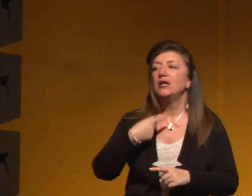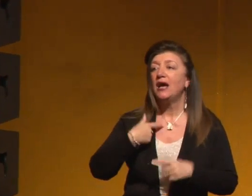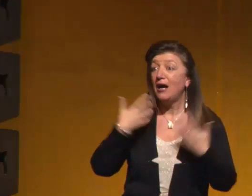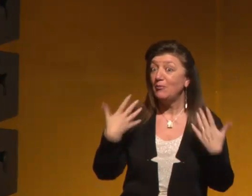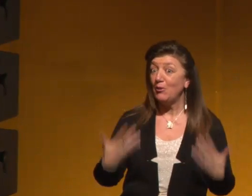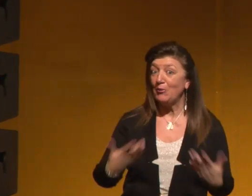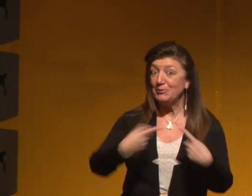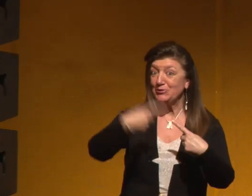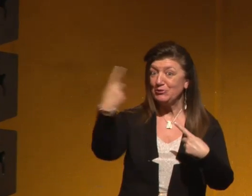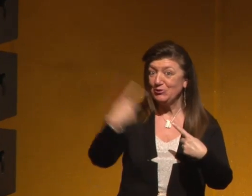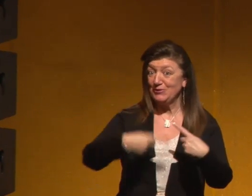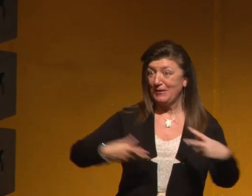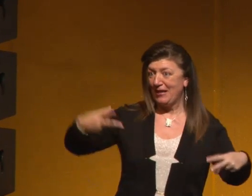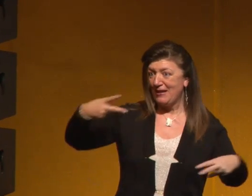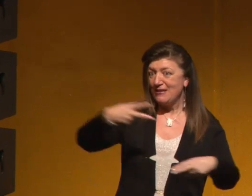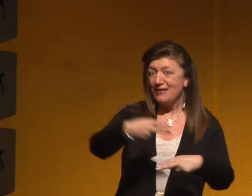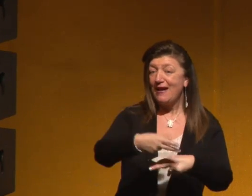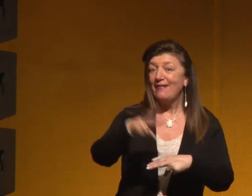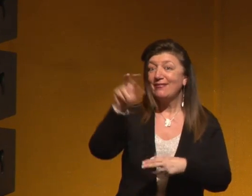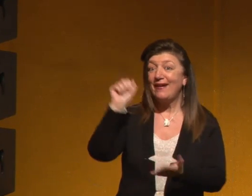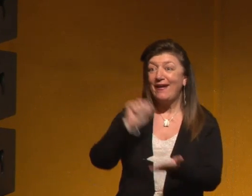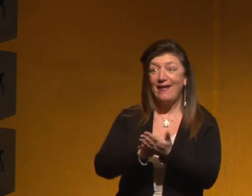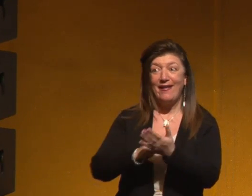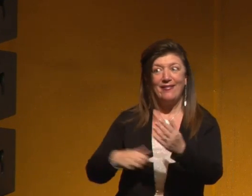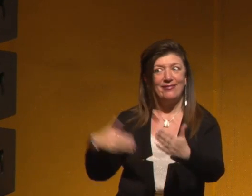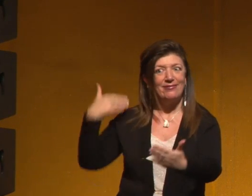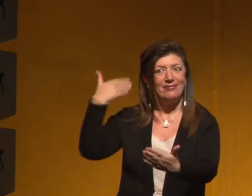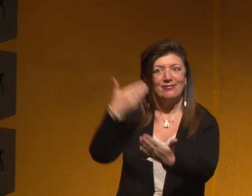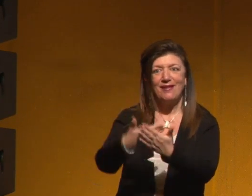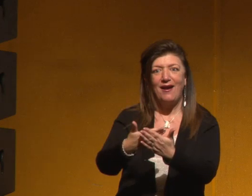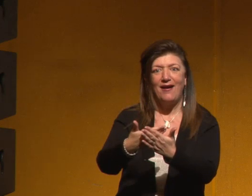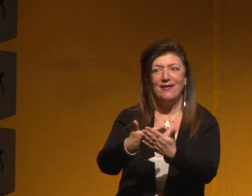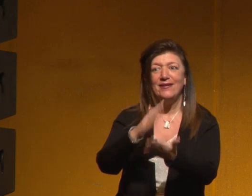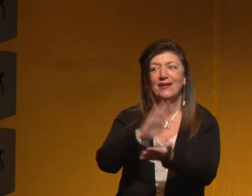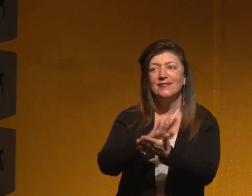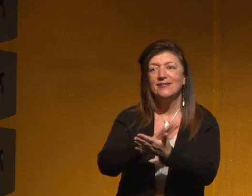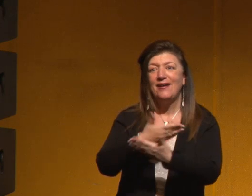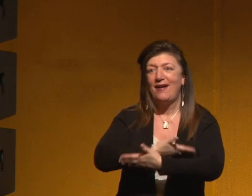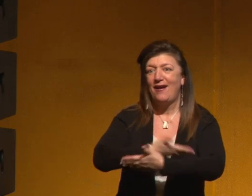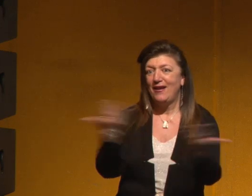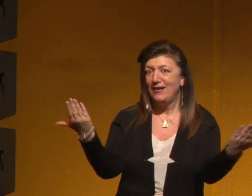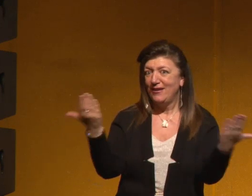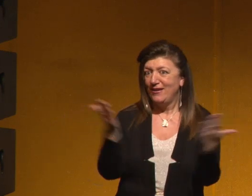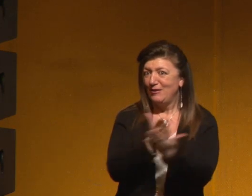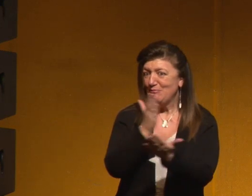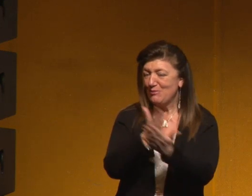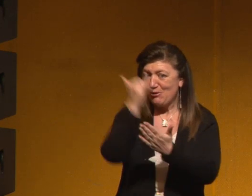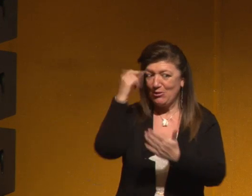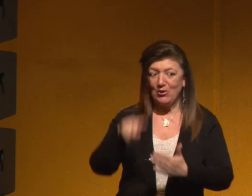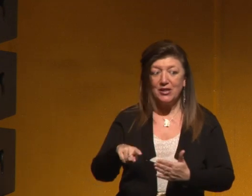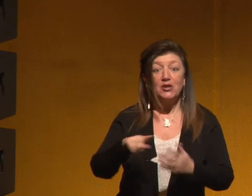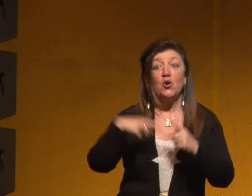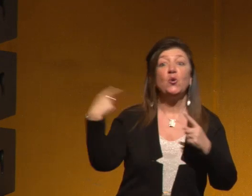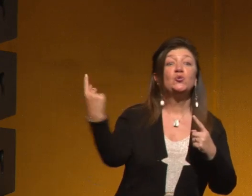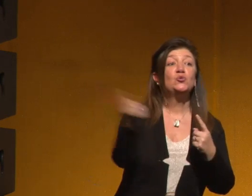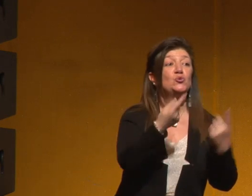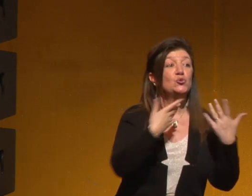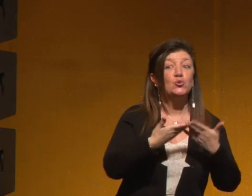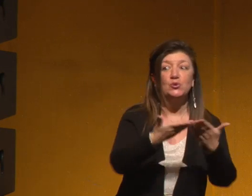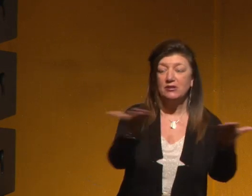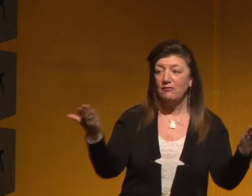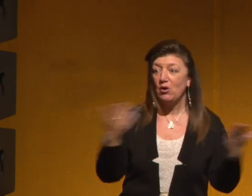questa trentesima edizione del salone internazionale del libro di torino per noi per tutti voi è una